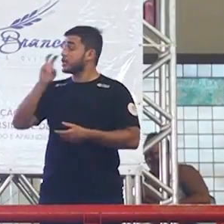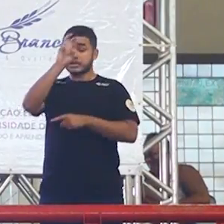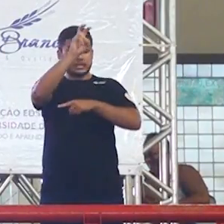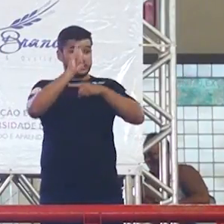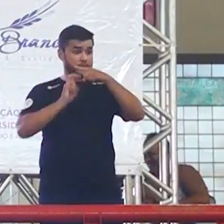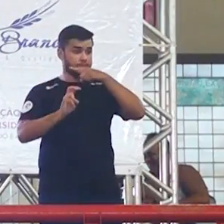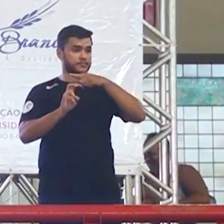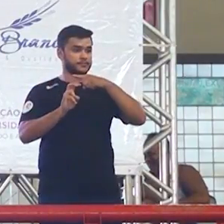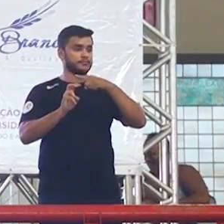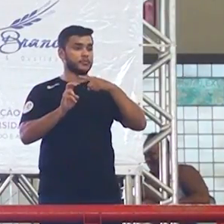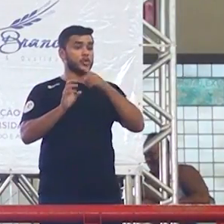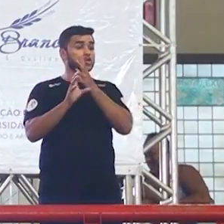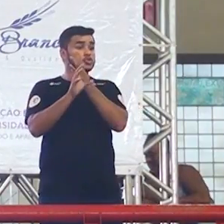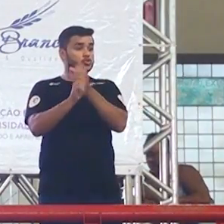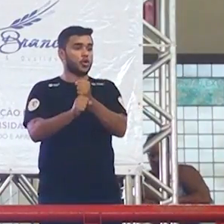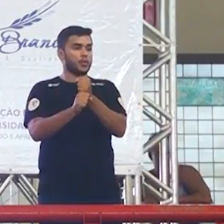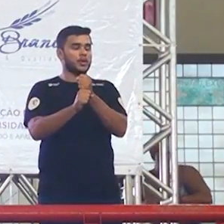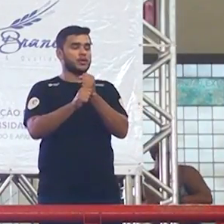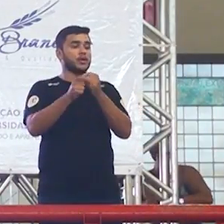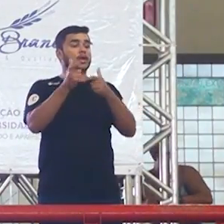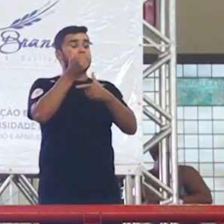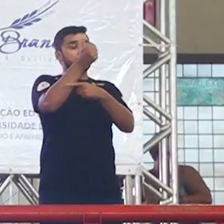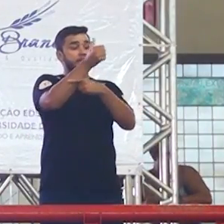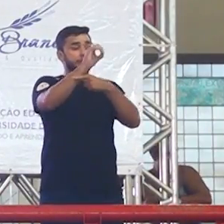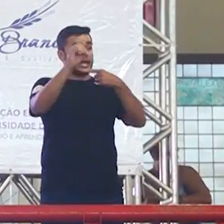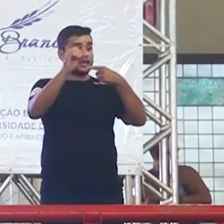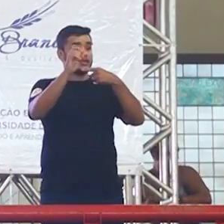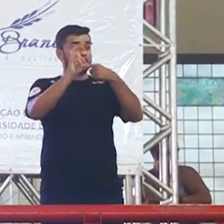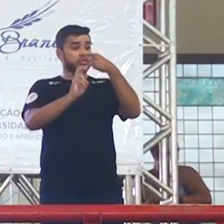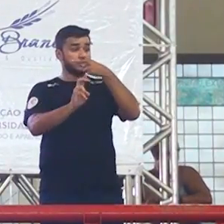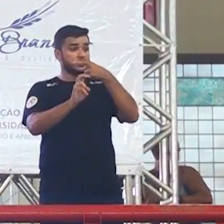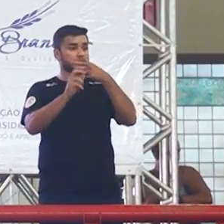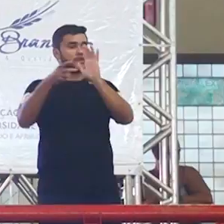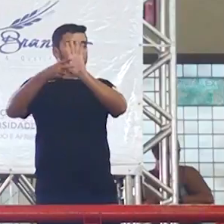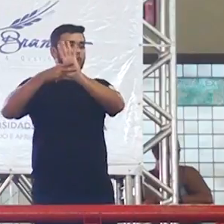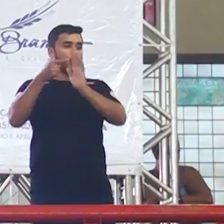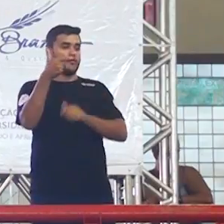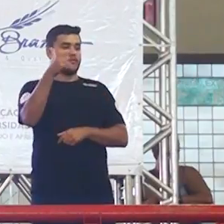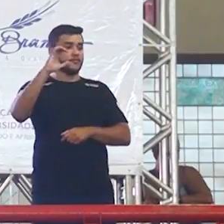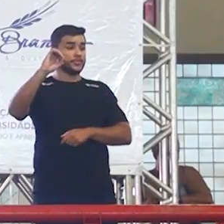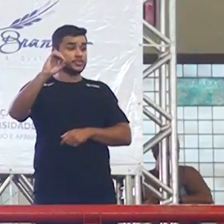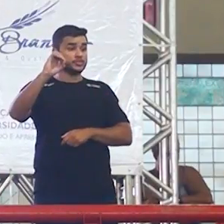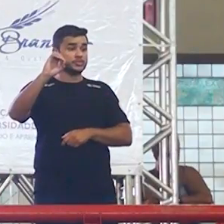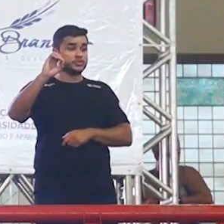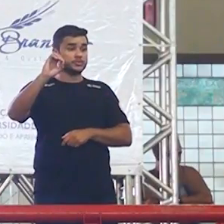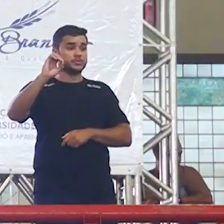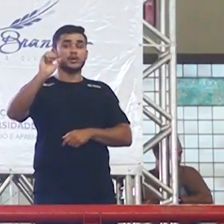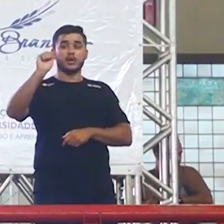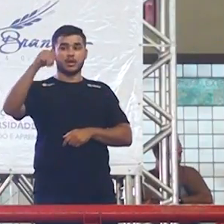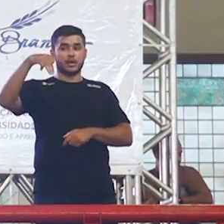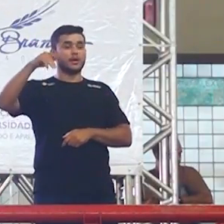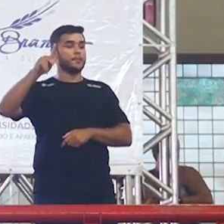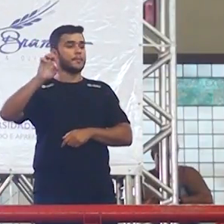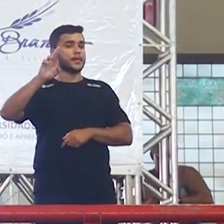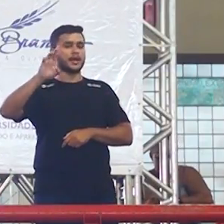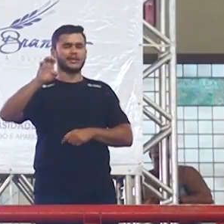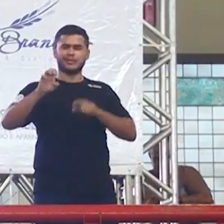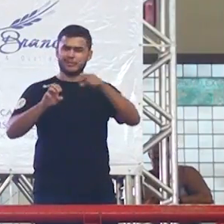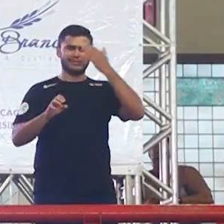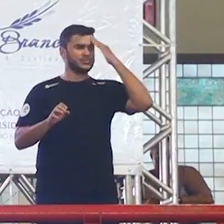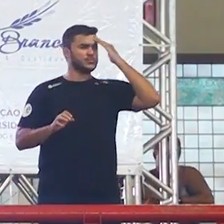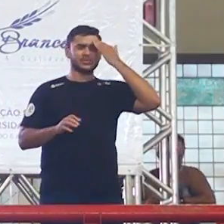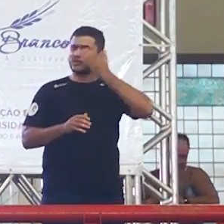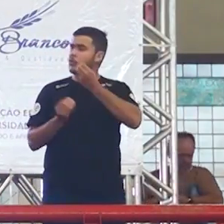20 amperes. Essa é a corrente que vai para a loja. Professor, eu não entendi não. O senhor pediu para